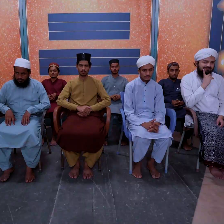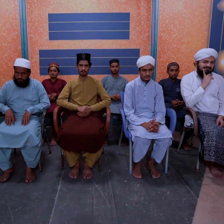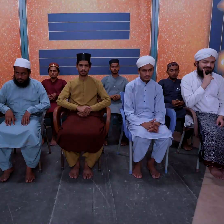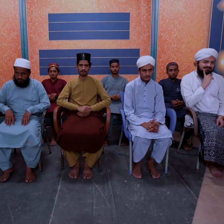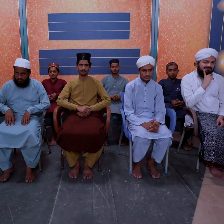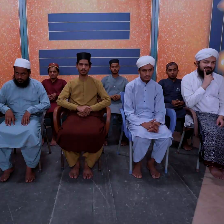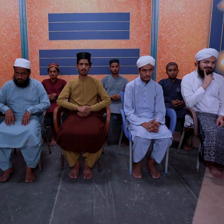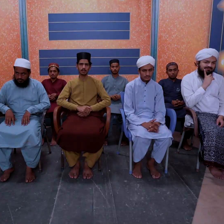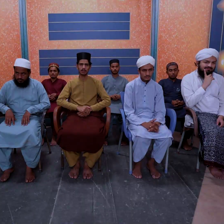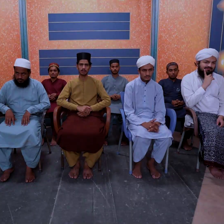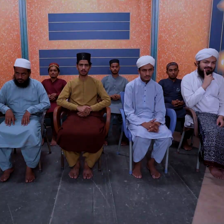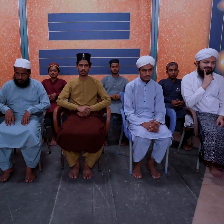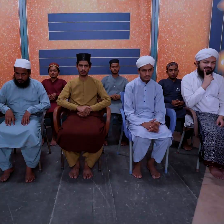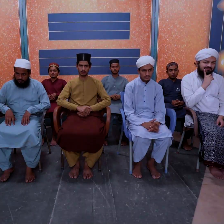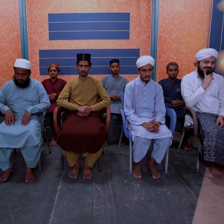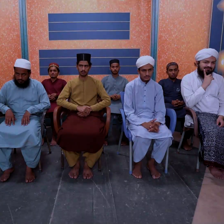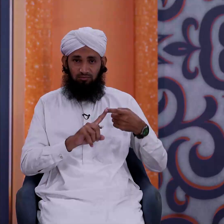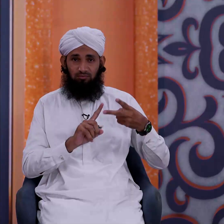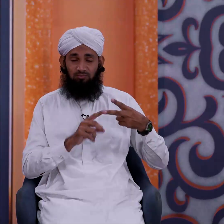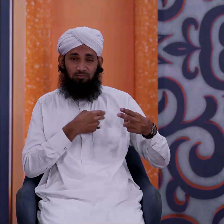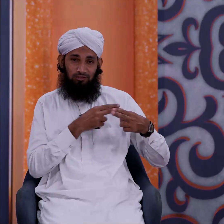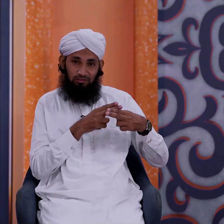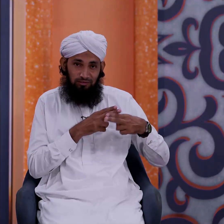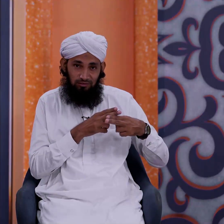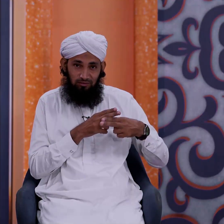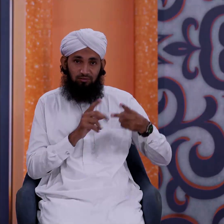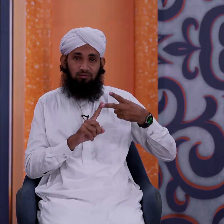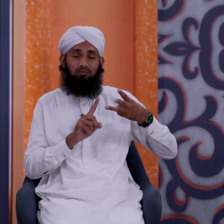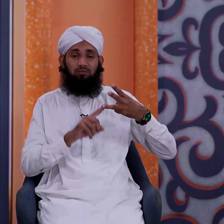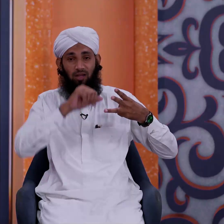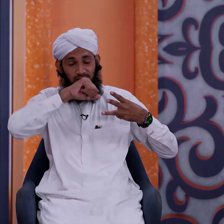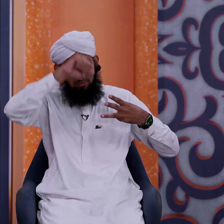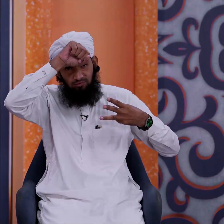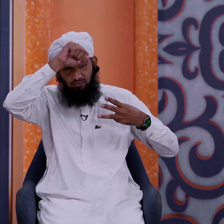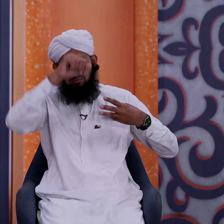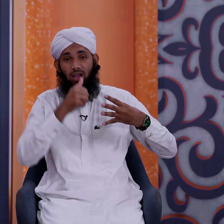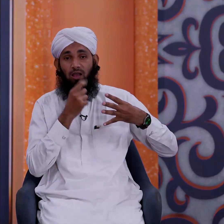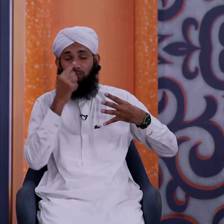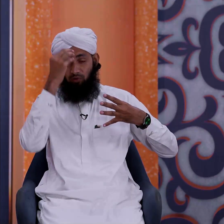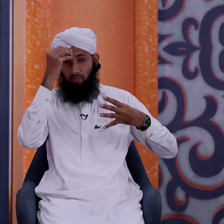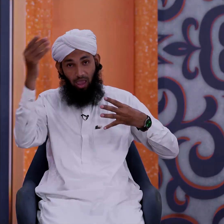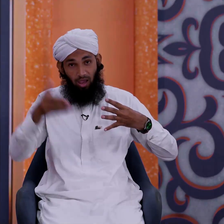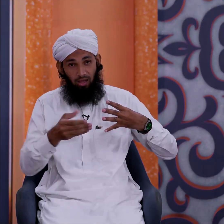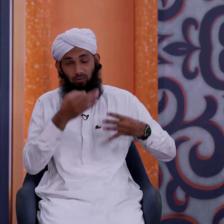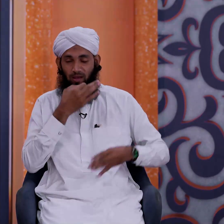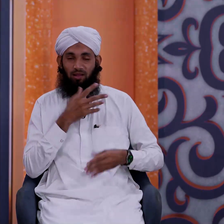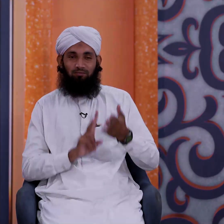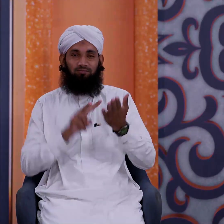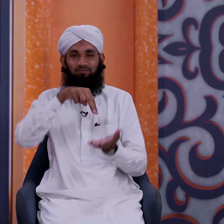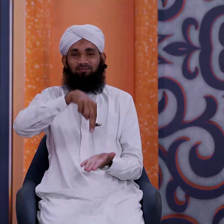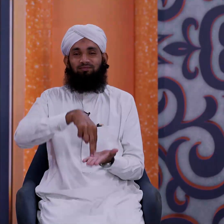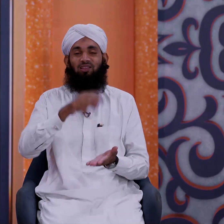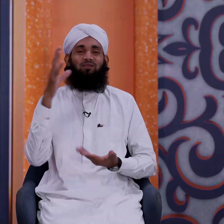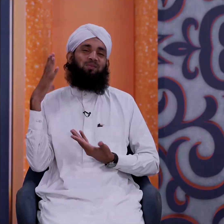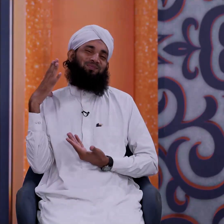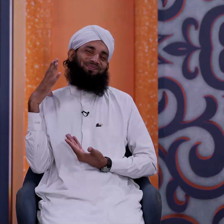کوئی عالم باعمل یا متقی شخص یا کوئی سید صاحب یا والدین آئیں تو تعظیماً کھڑے ہو جانا